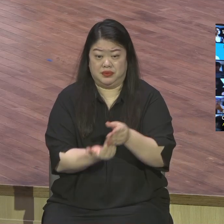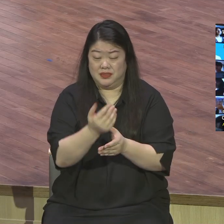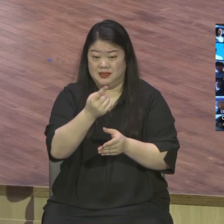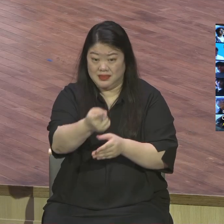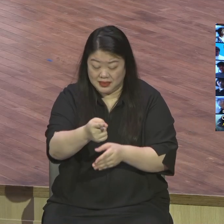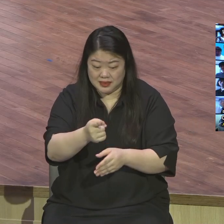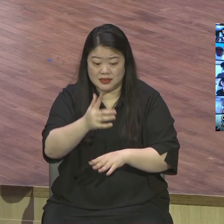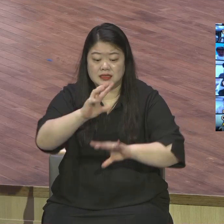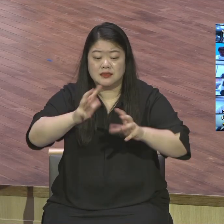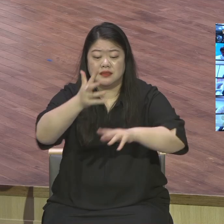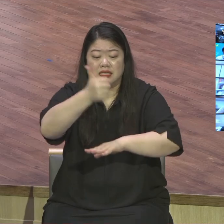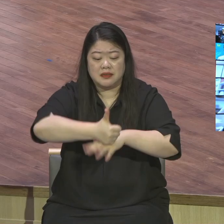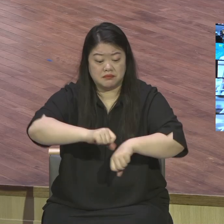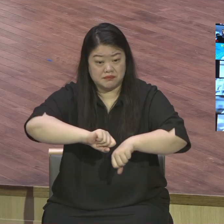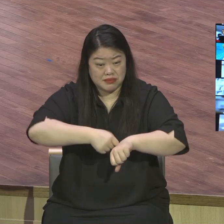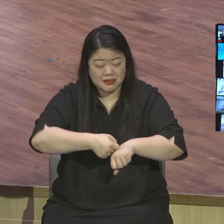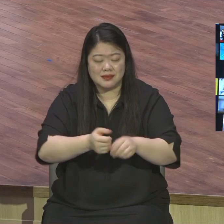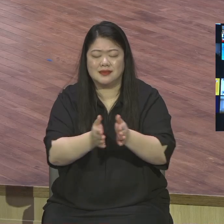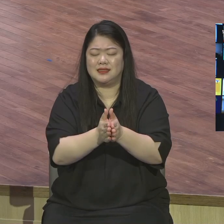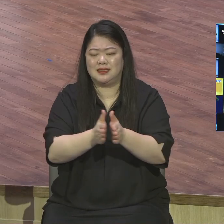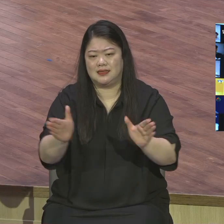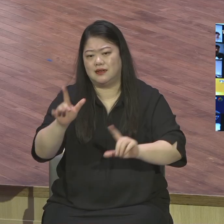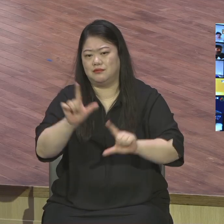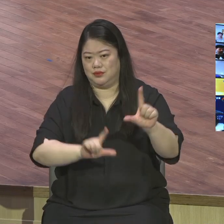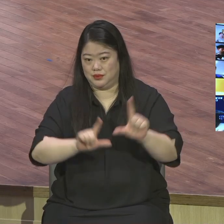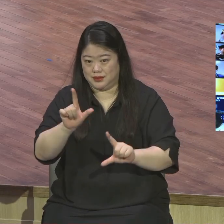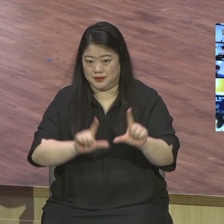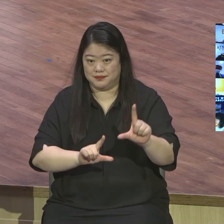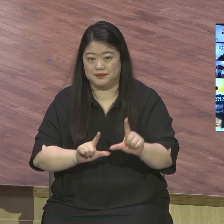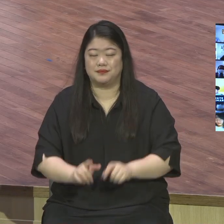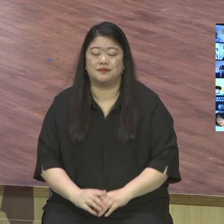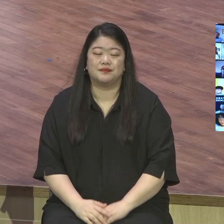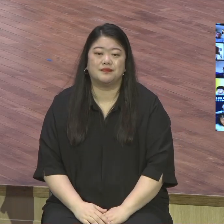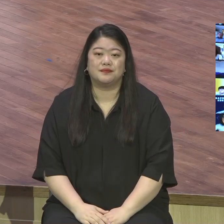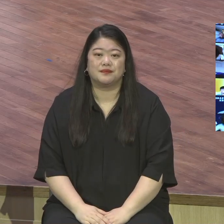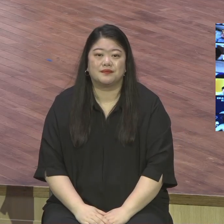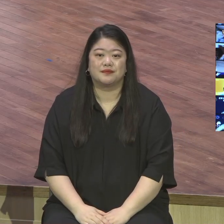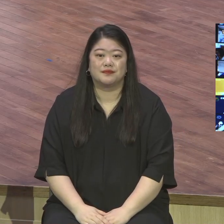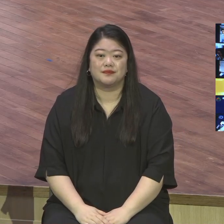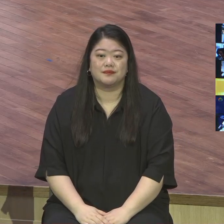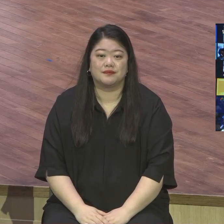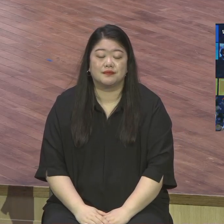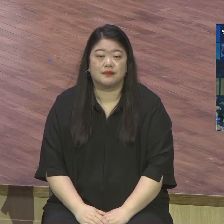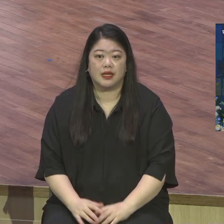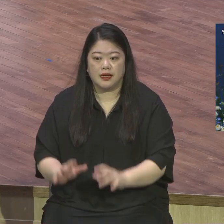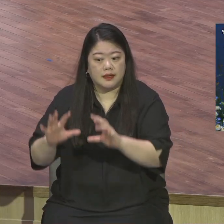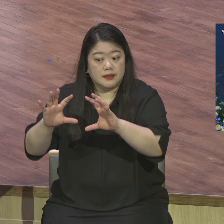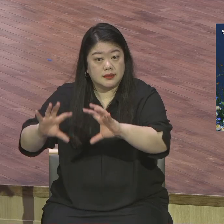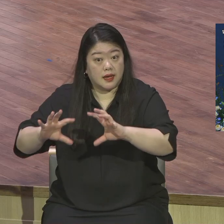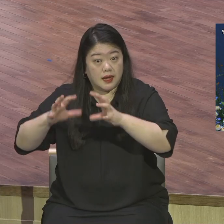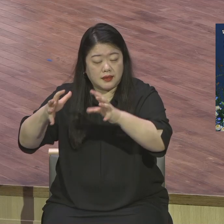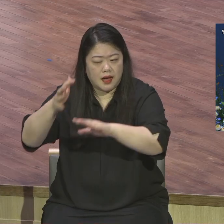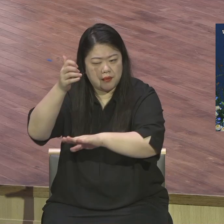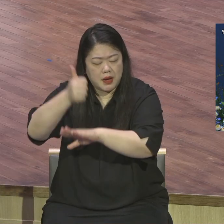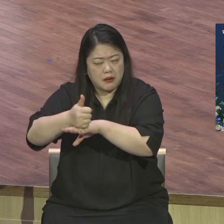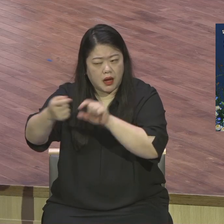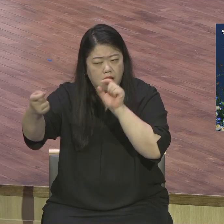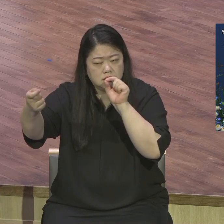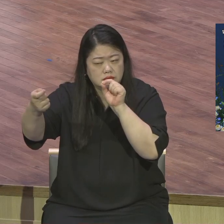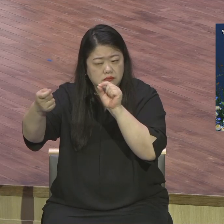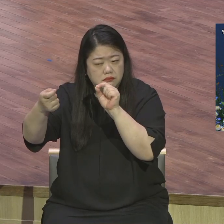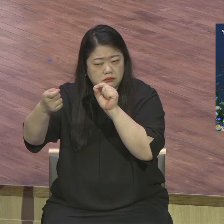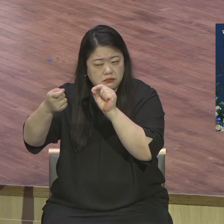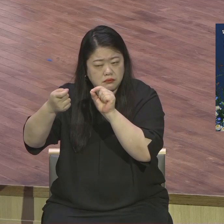시작이니라 예수님께서 마지막이 가까울수록 미역의 영이